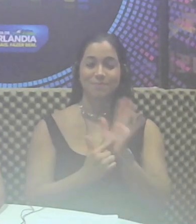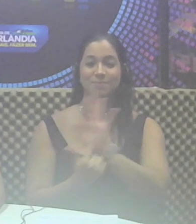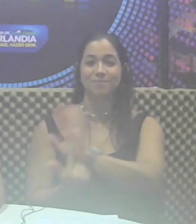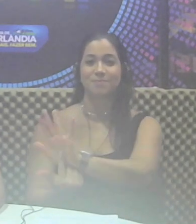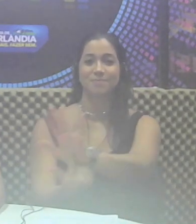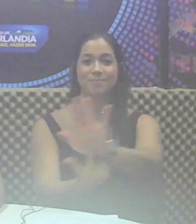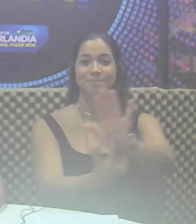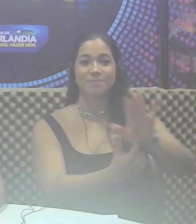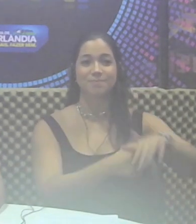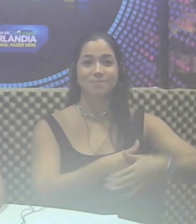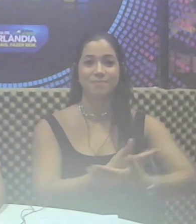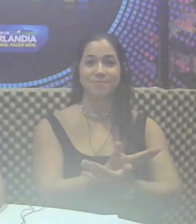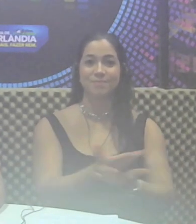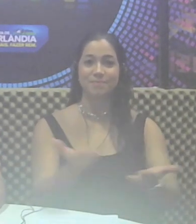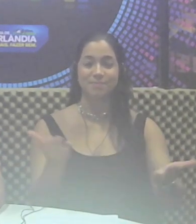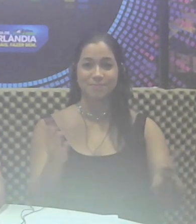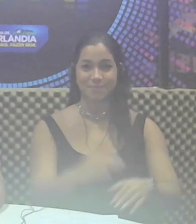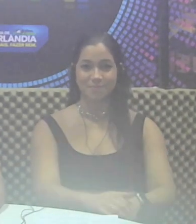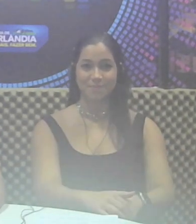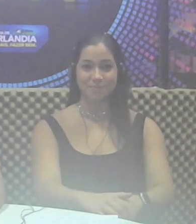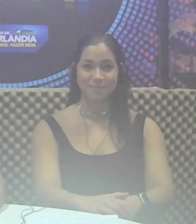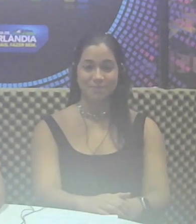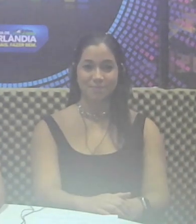Uberlândia no ar pra você.